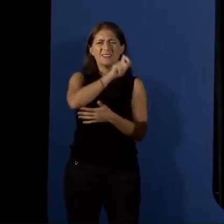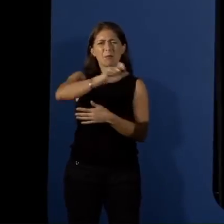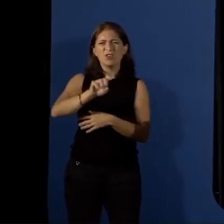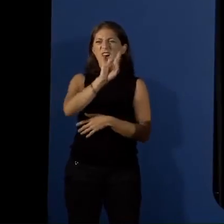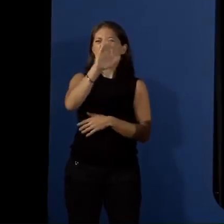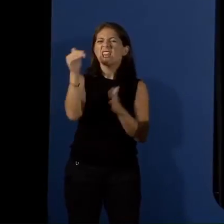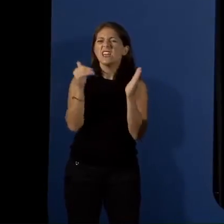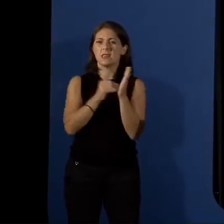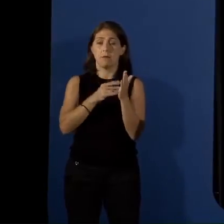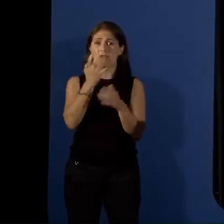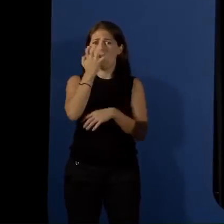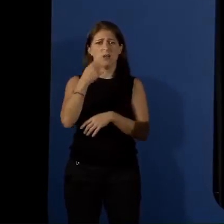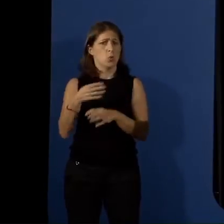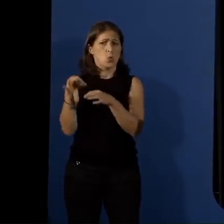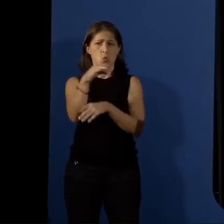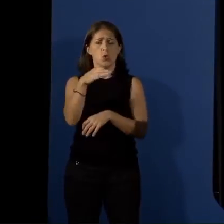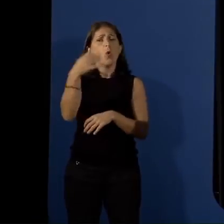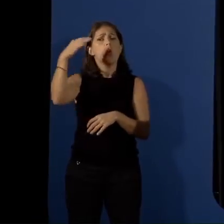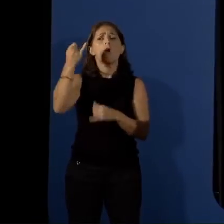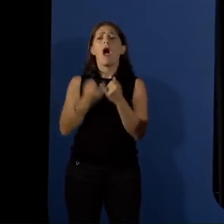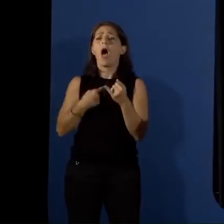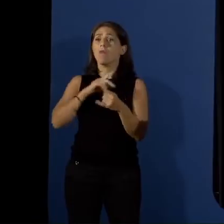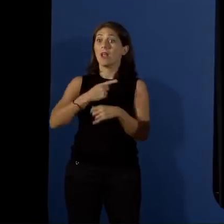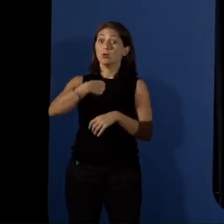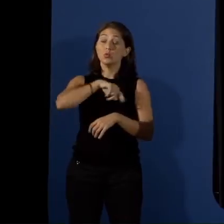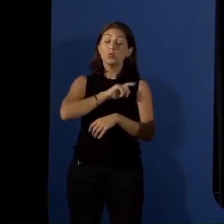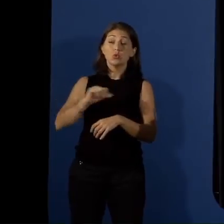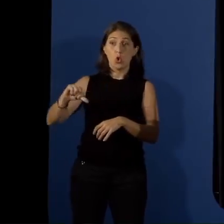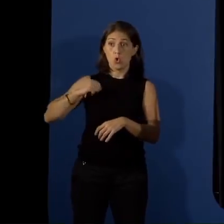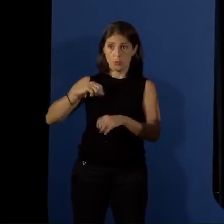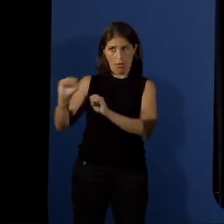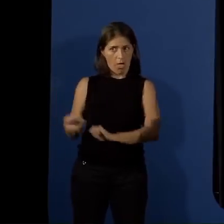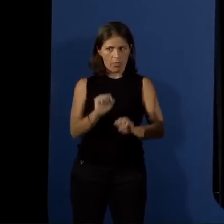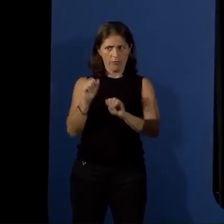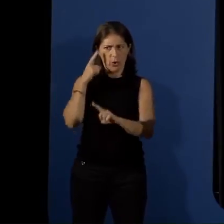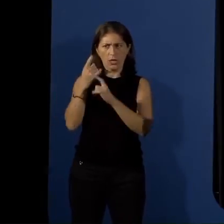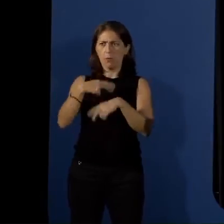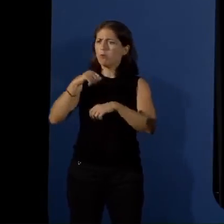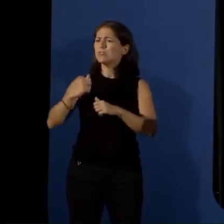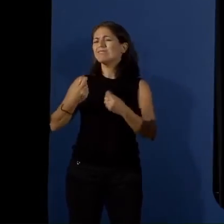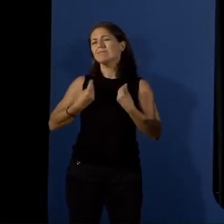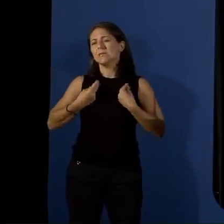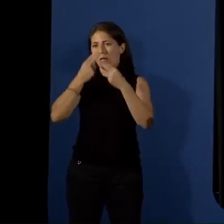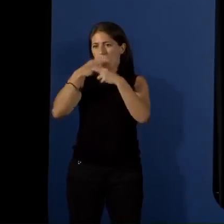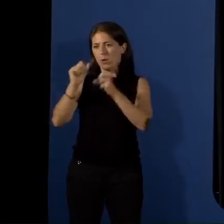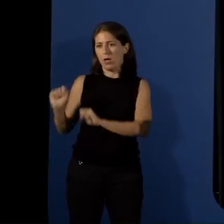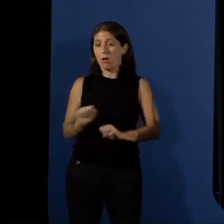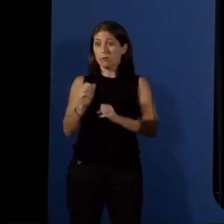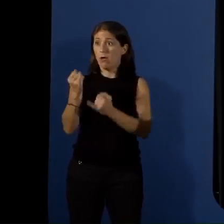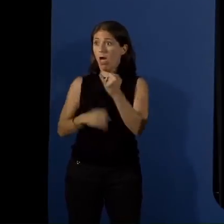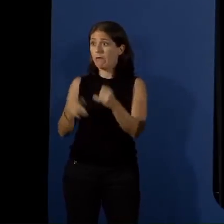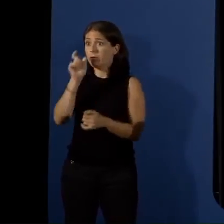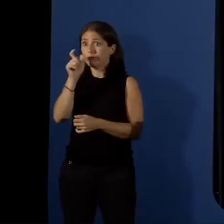cun único berro na defensa da sanidade pública do noso hospital. Ben, aquilo foi tan tremendo que o señor Feijóo non tuvo